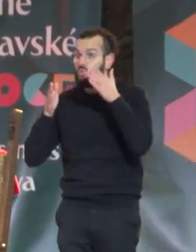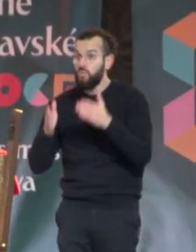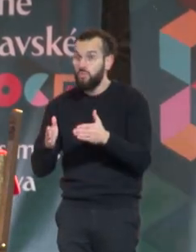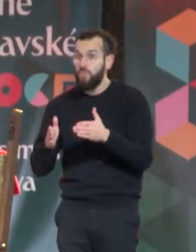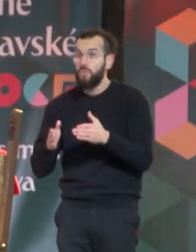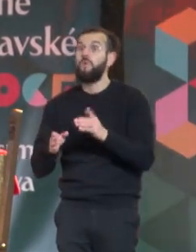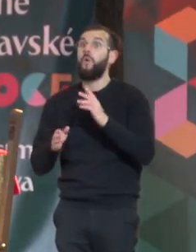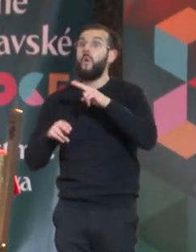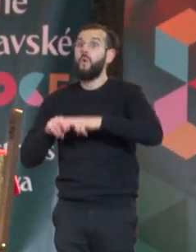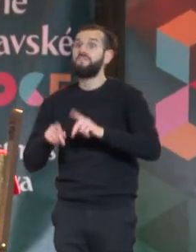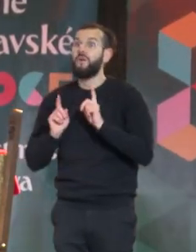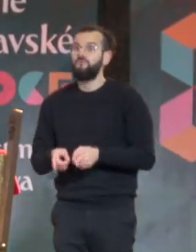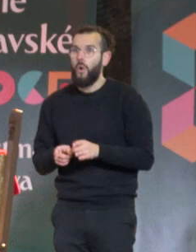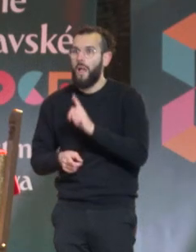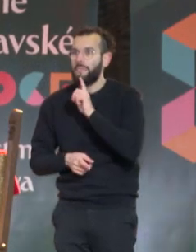to najlepšie.